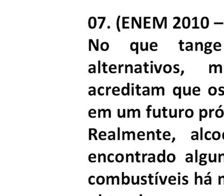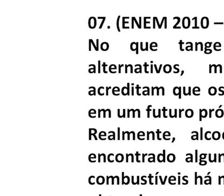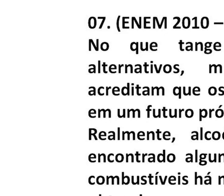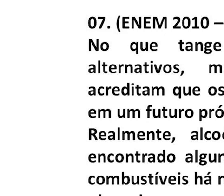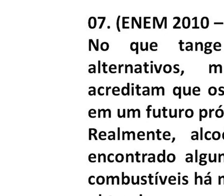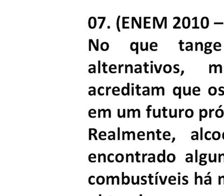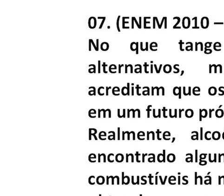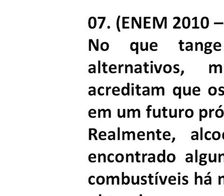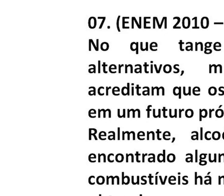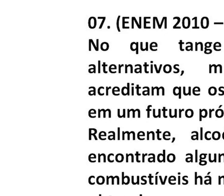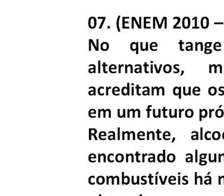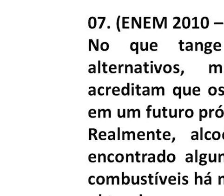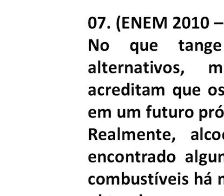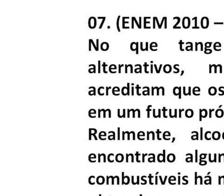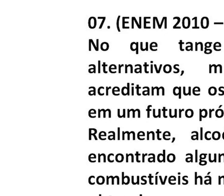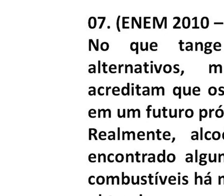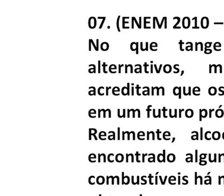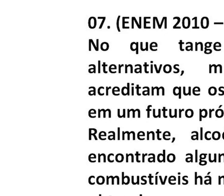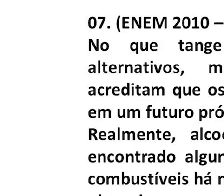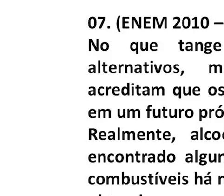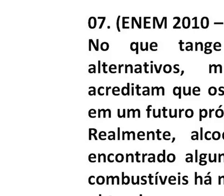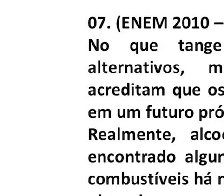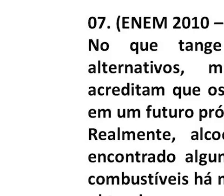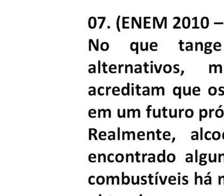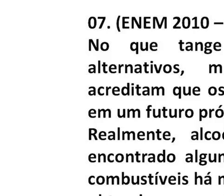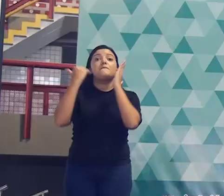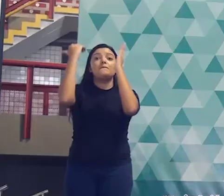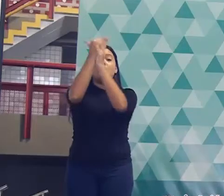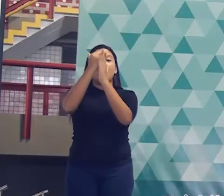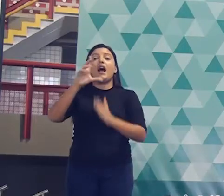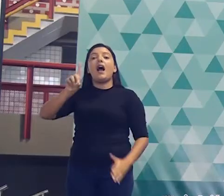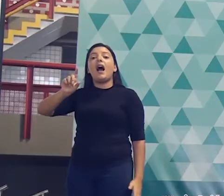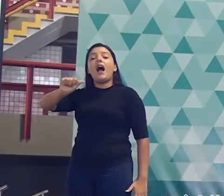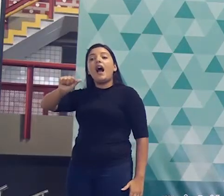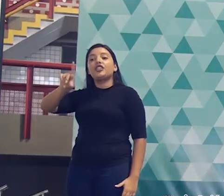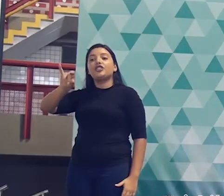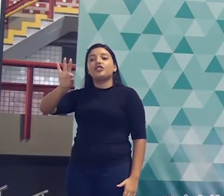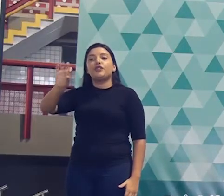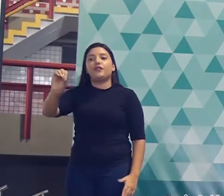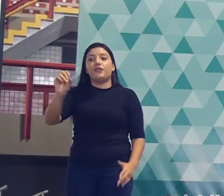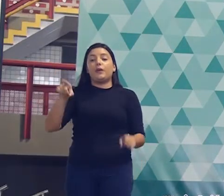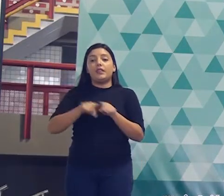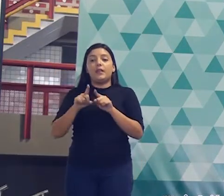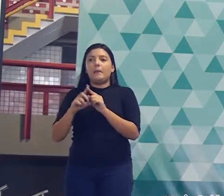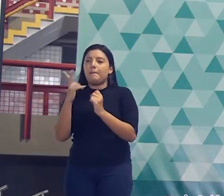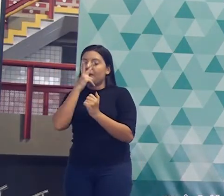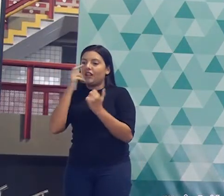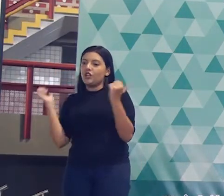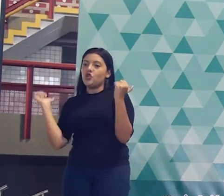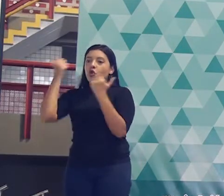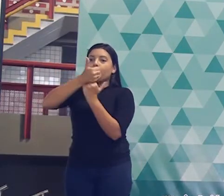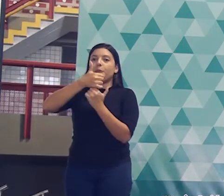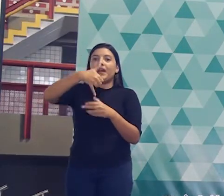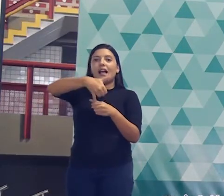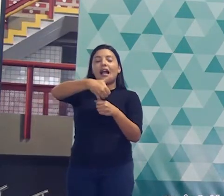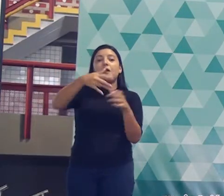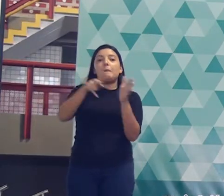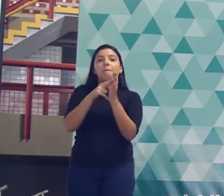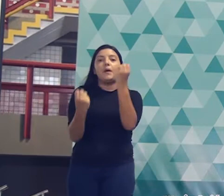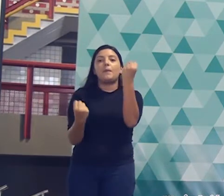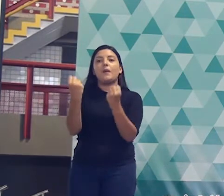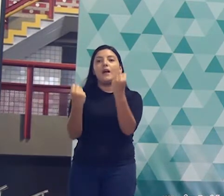e recentemente vem obtendo uma aceitação cada vez maior como aditivos, ou mesmo como substitutos para a gasolina em veículos. Algumas